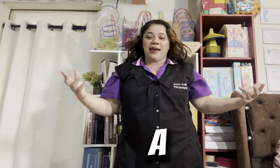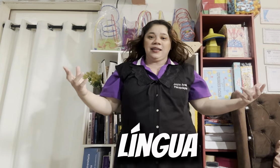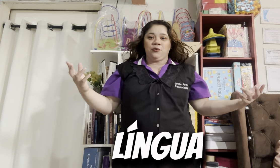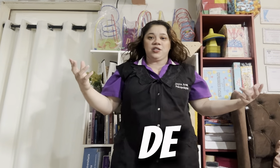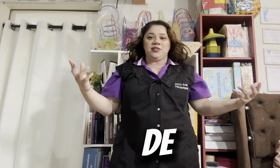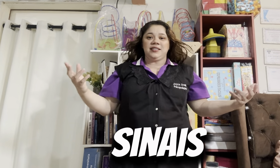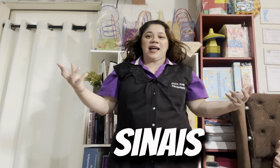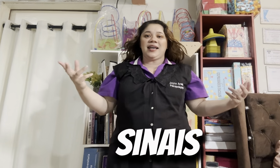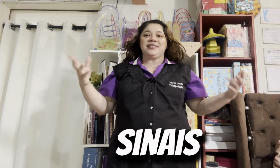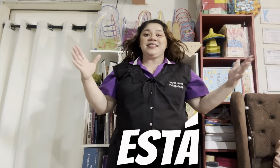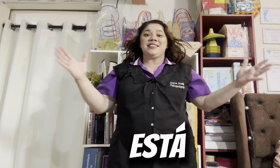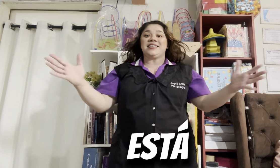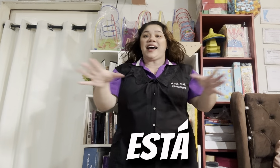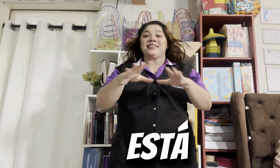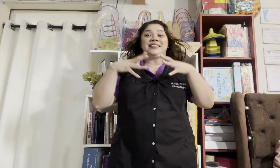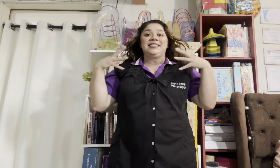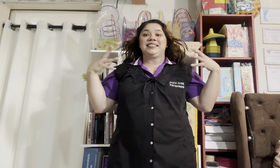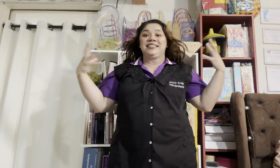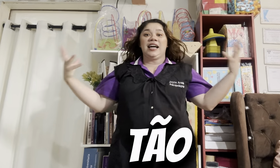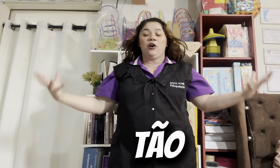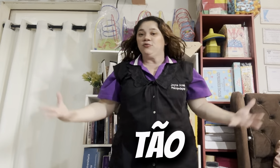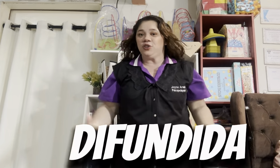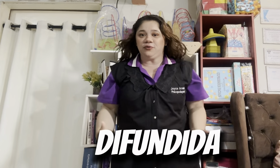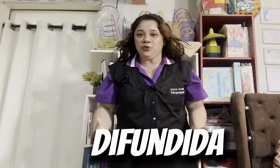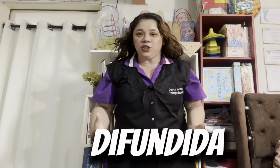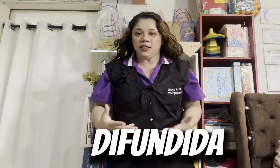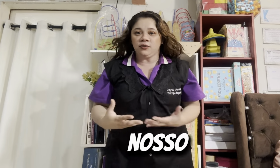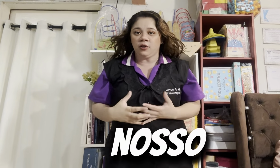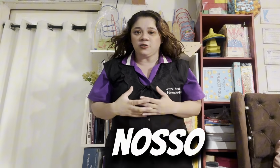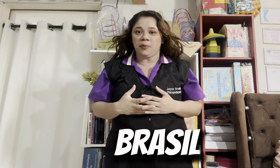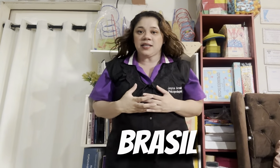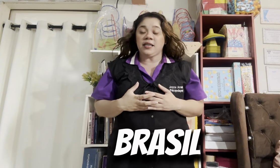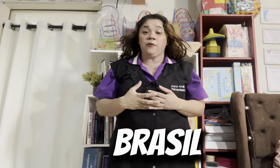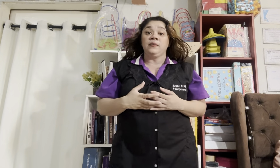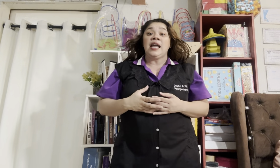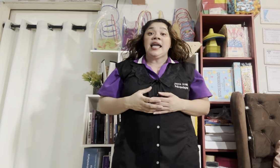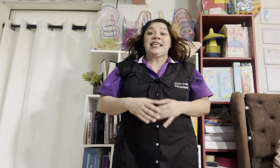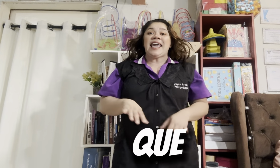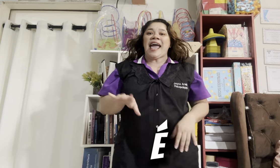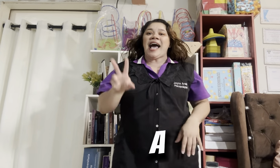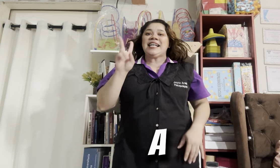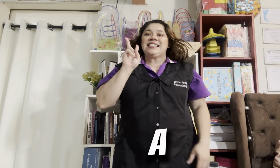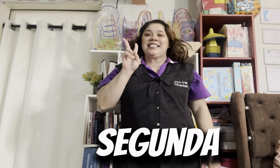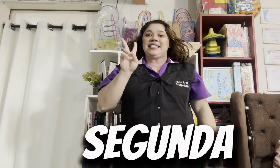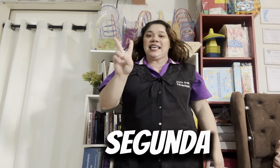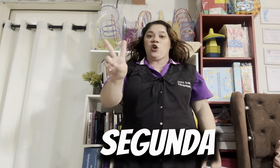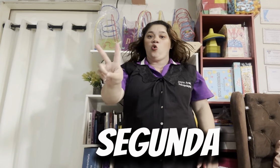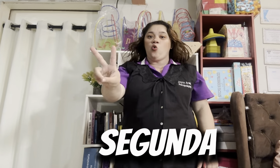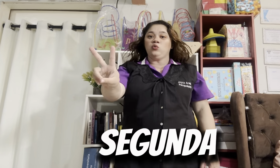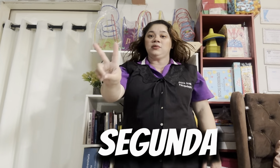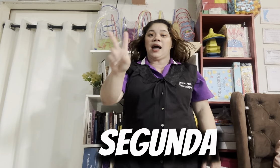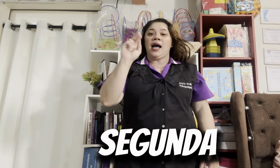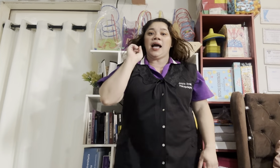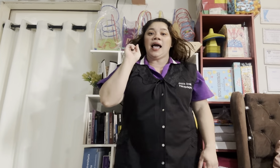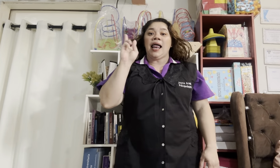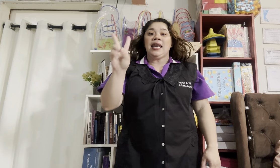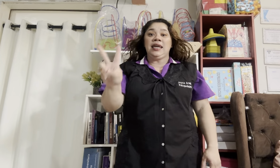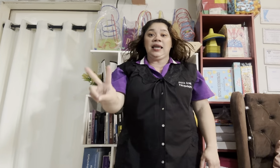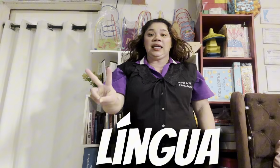língua de sinais está tão difundida no nosso Brasil que é a segunda